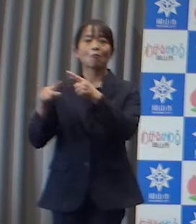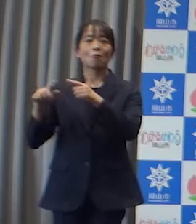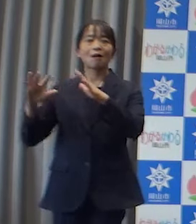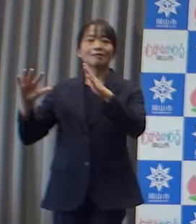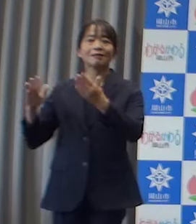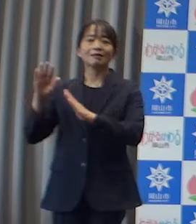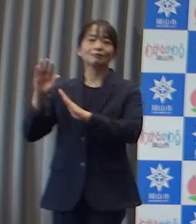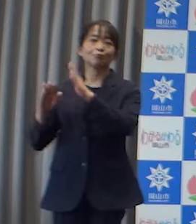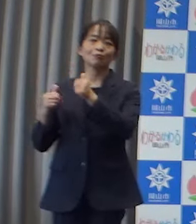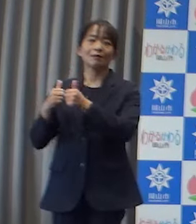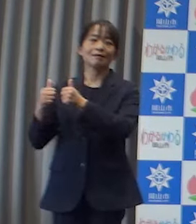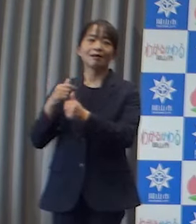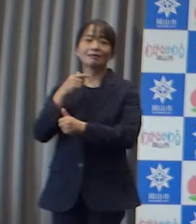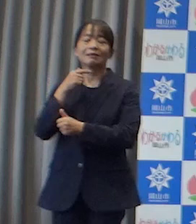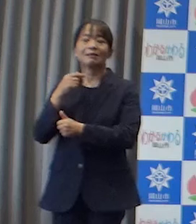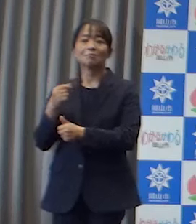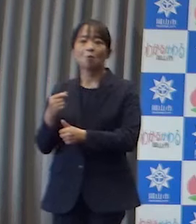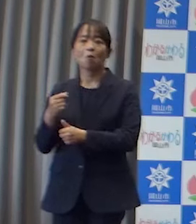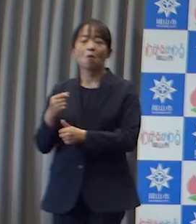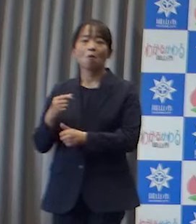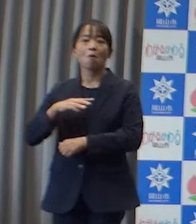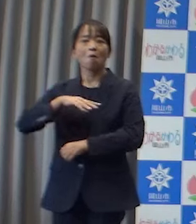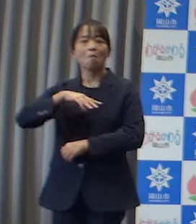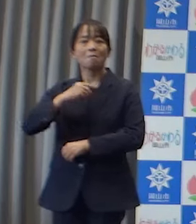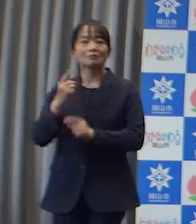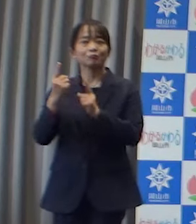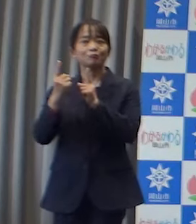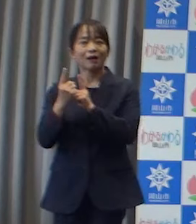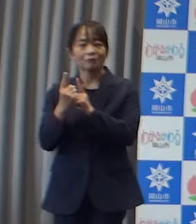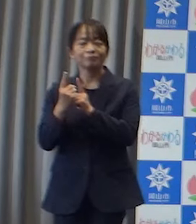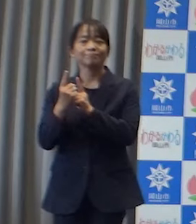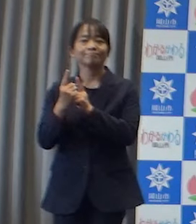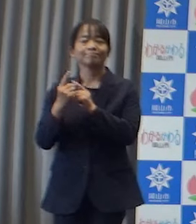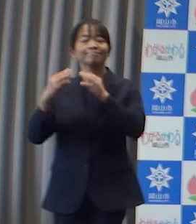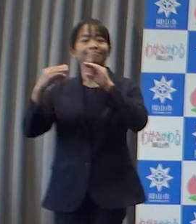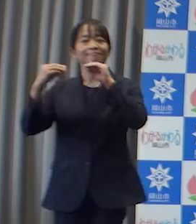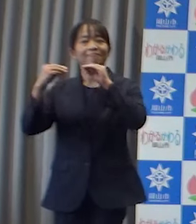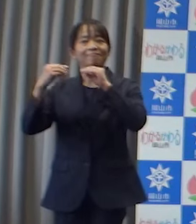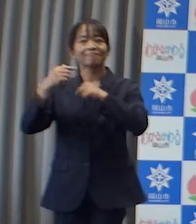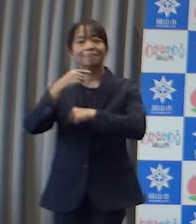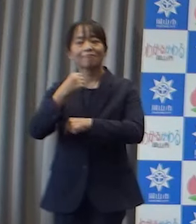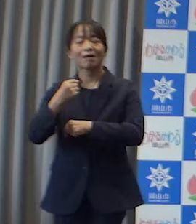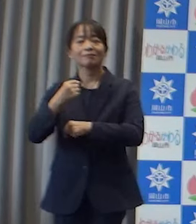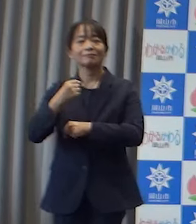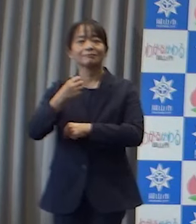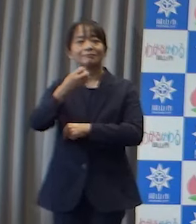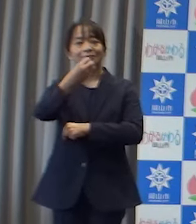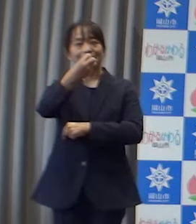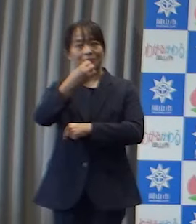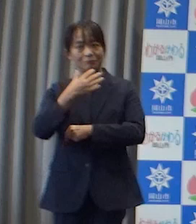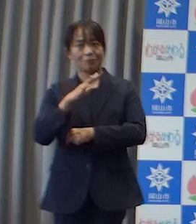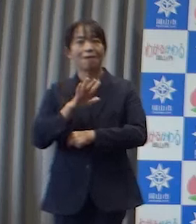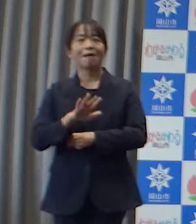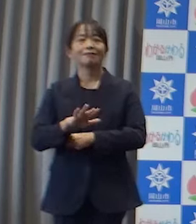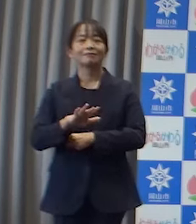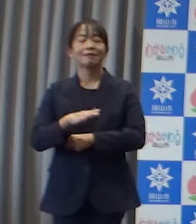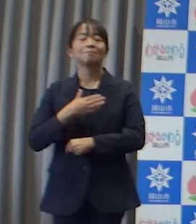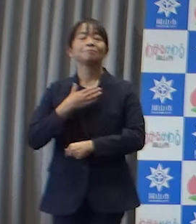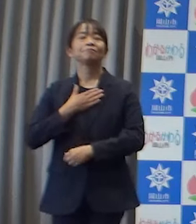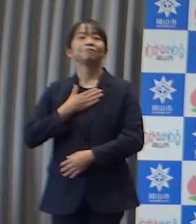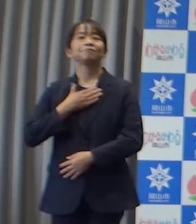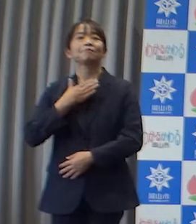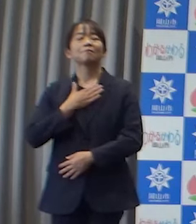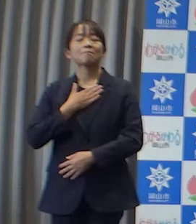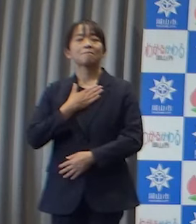話しようということで、それらは条件として飲んだわけで